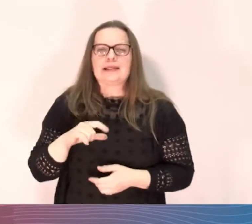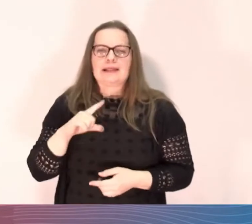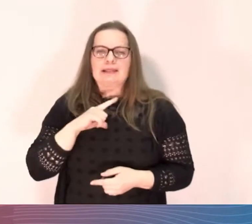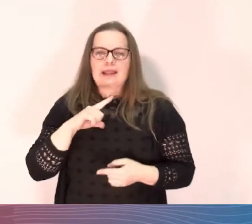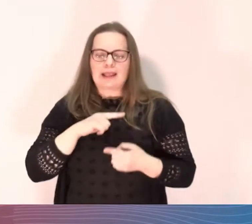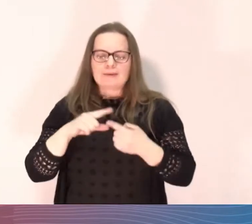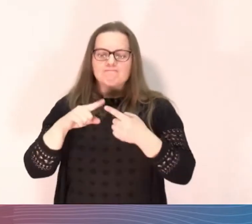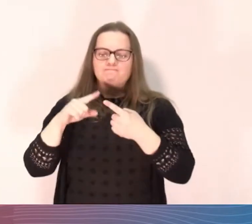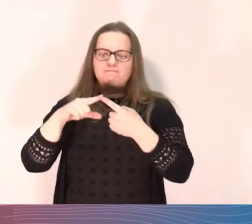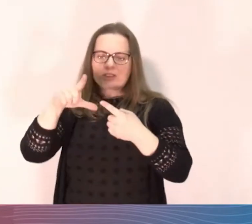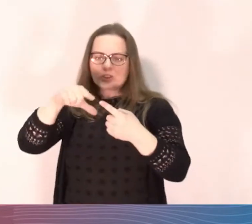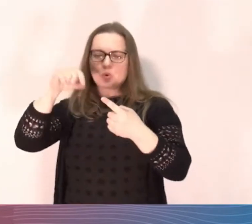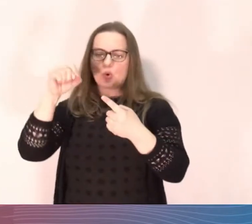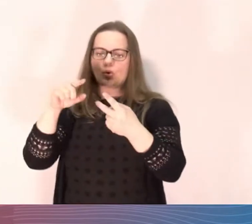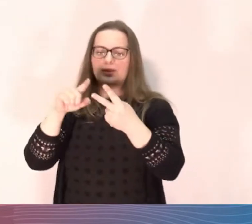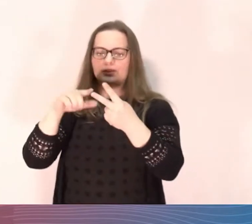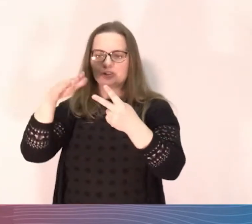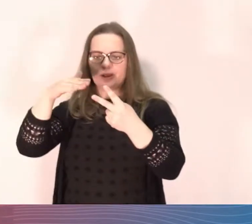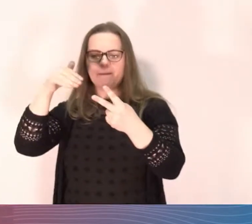forem